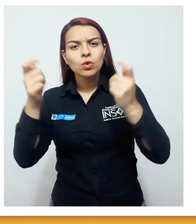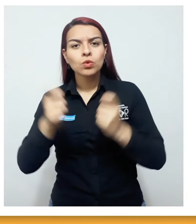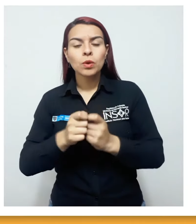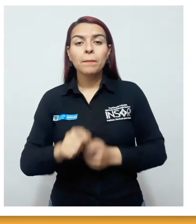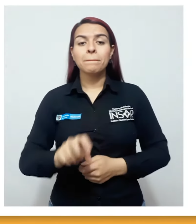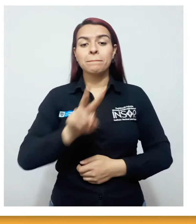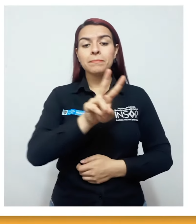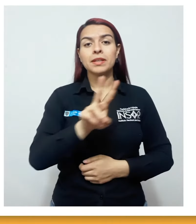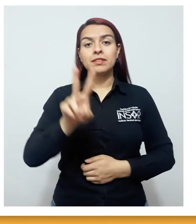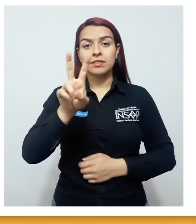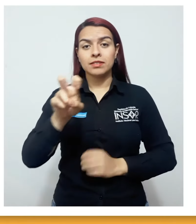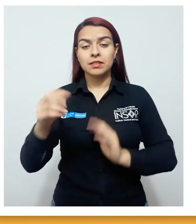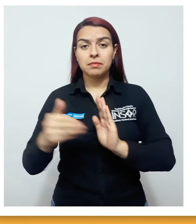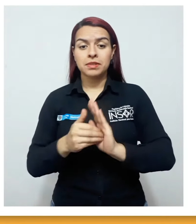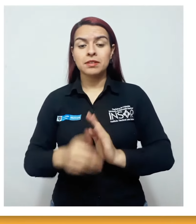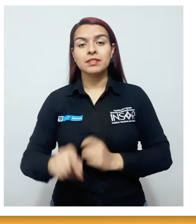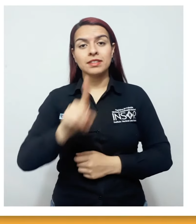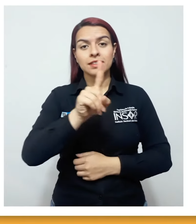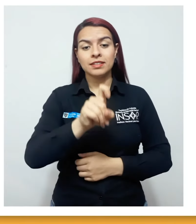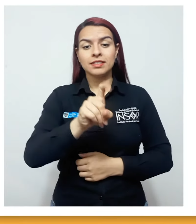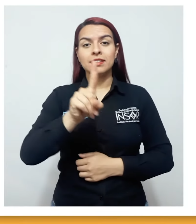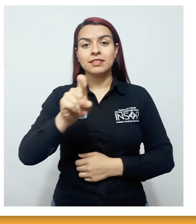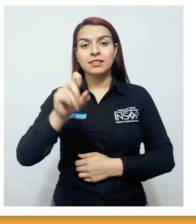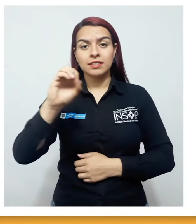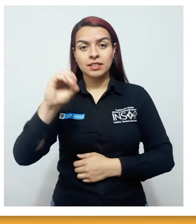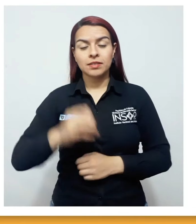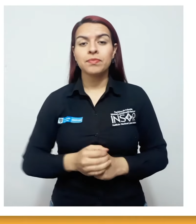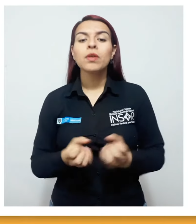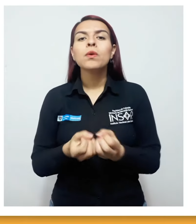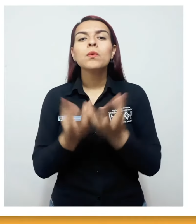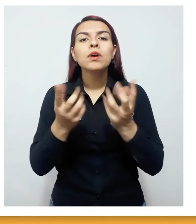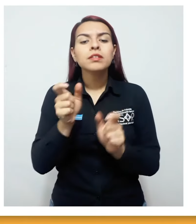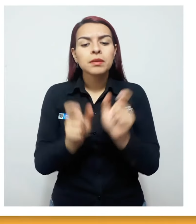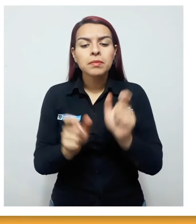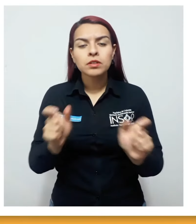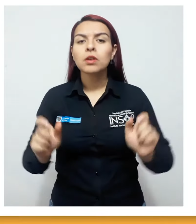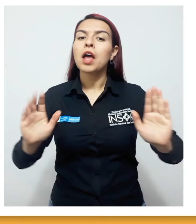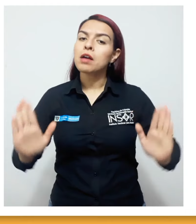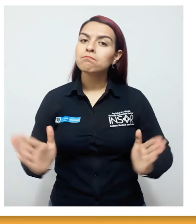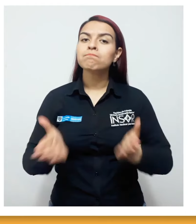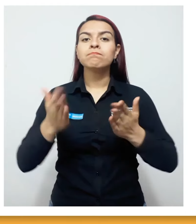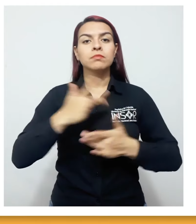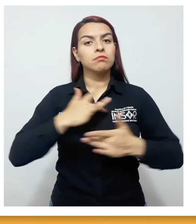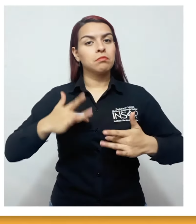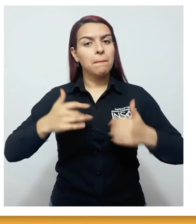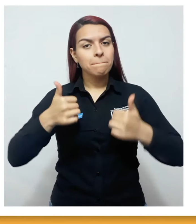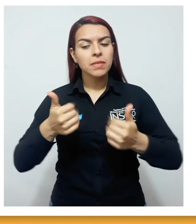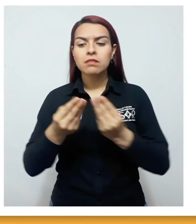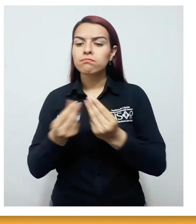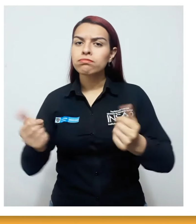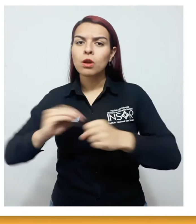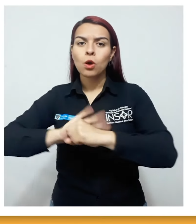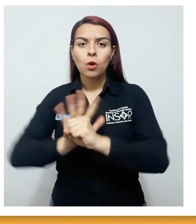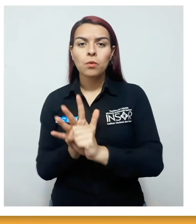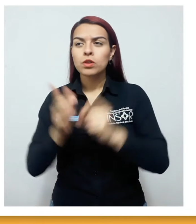27,660. Número de personas recuperadas,